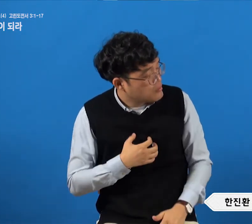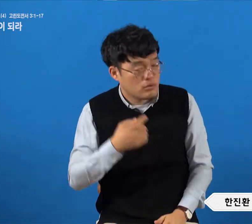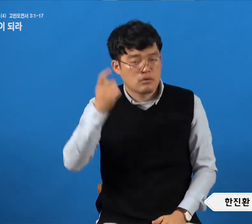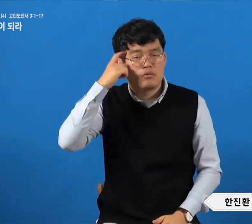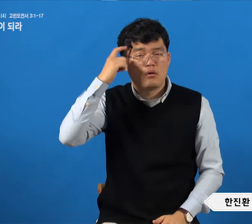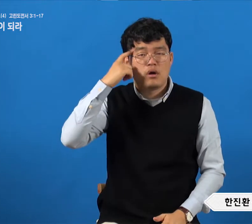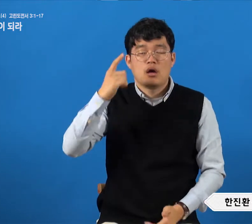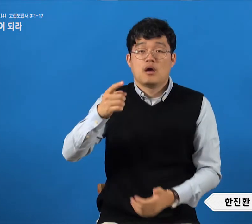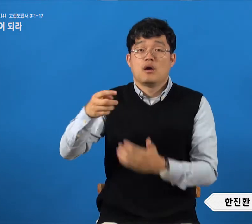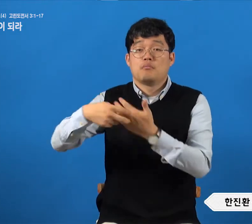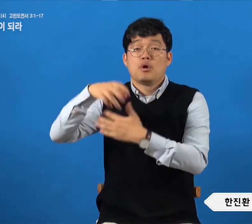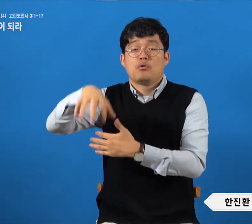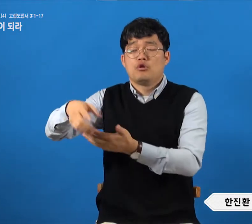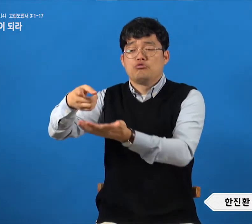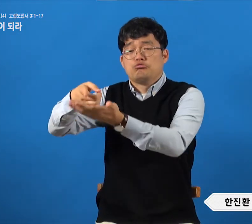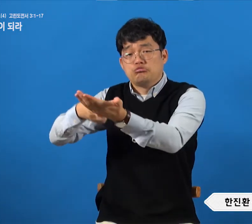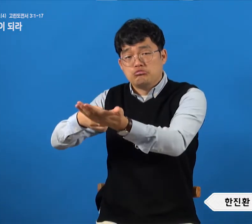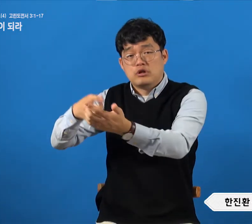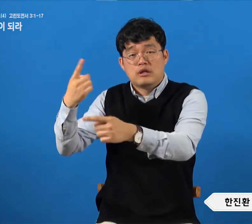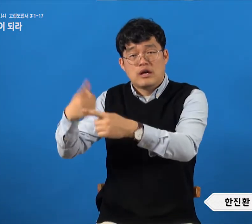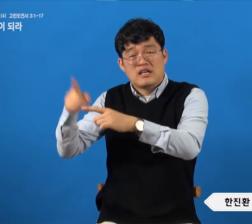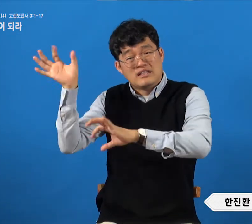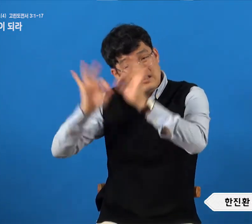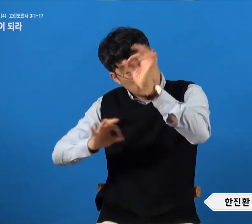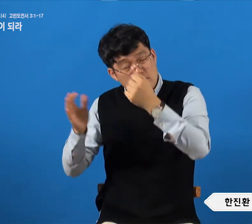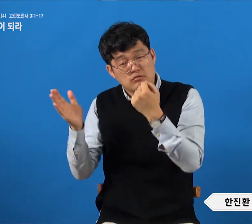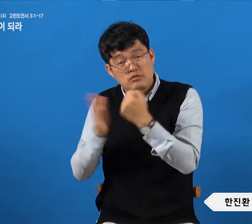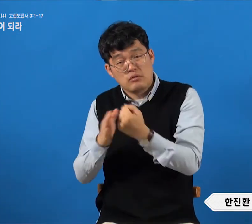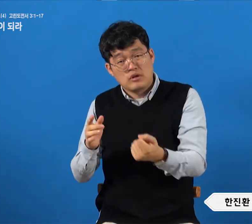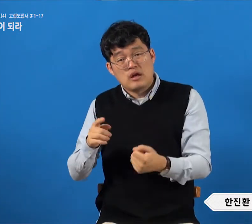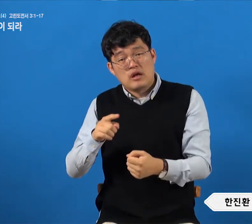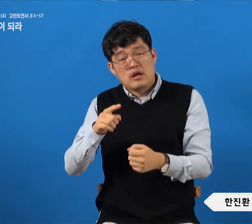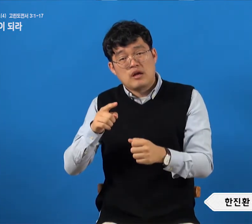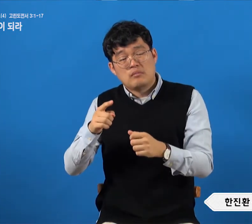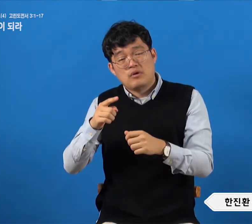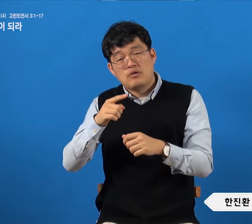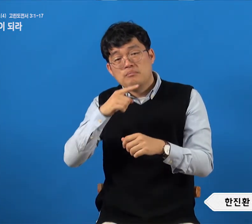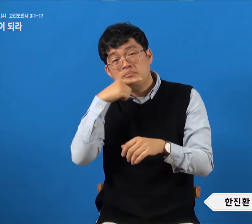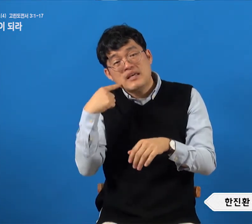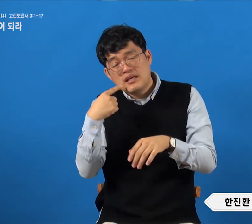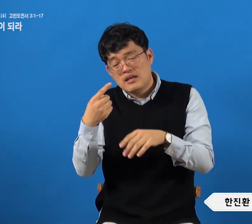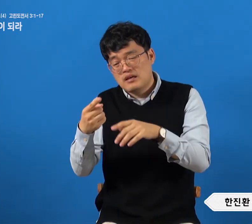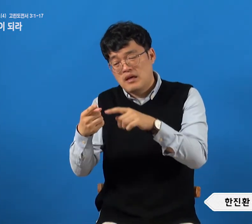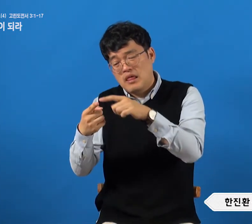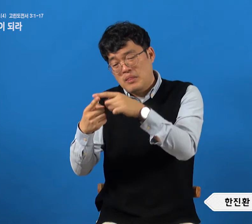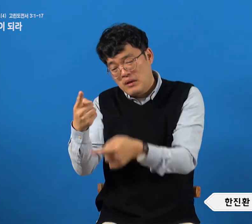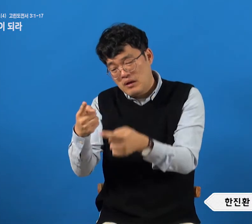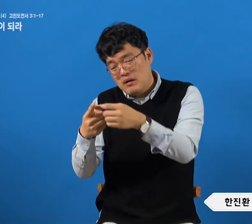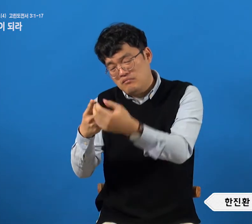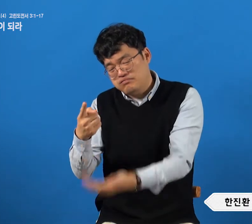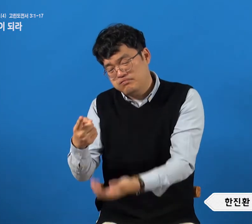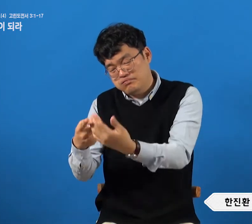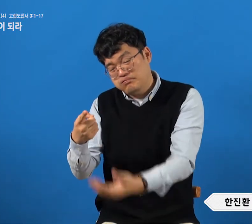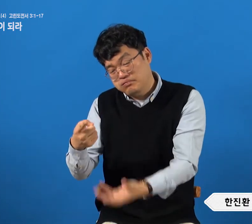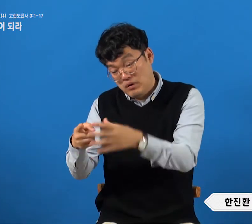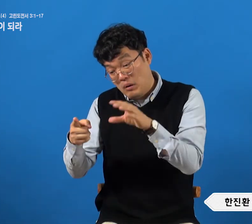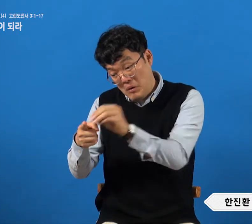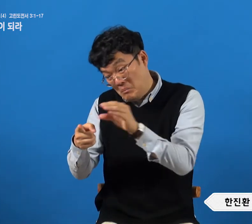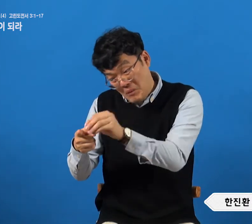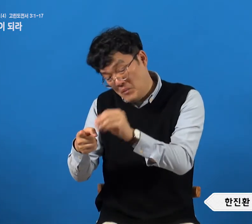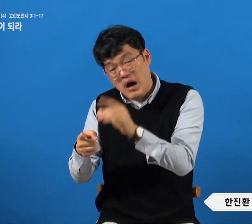병원에서 수술을 하다가 혈관을 잘못 건드렸는지 이 피가 멈추지를 않는다는 것입니다. 그러면서